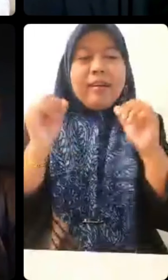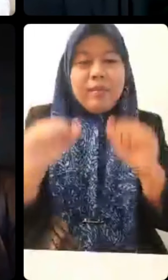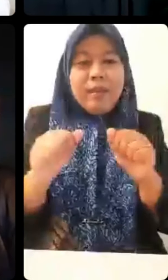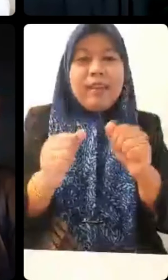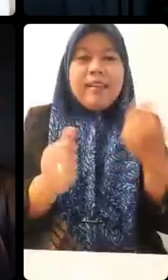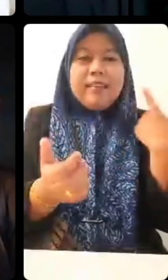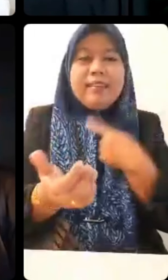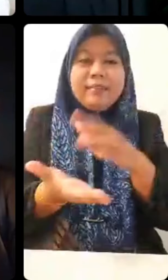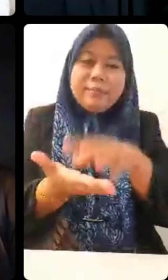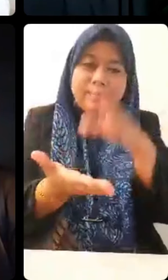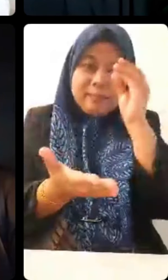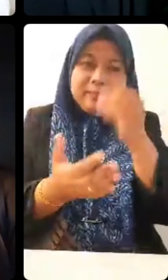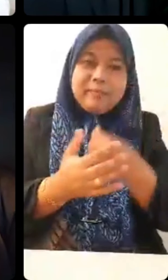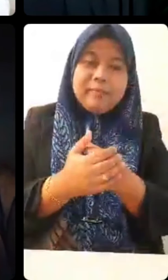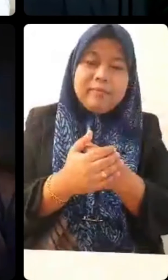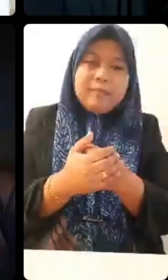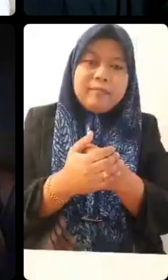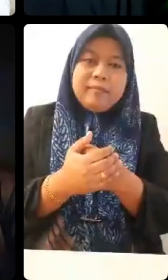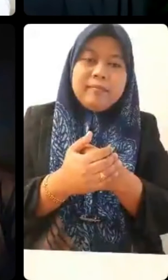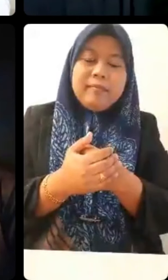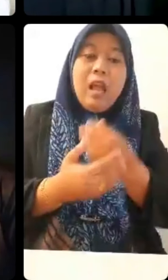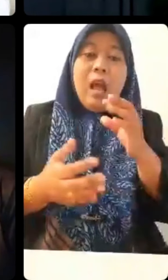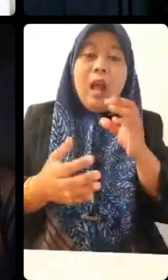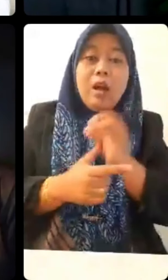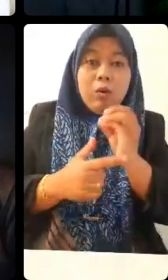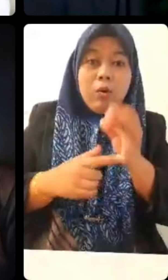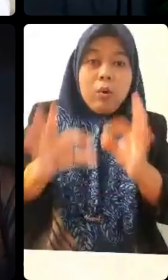Ataupun kalau secara online, boleh bersama dengan